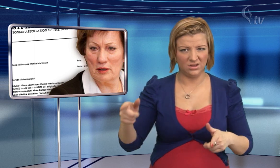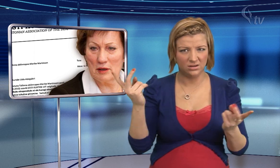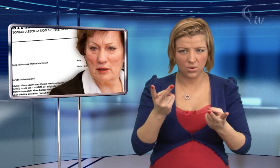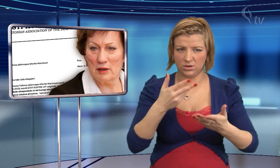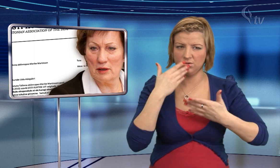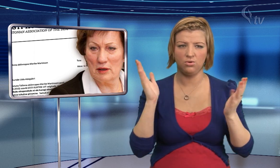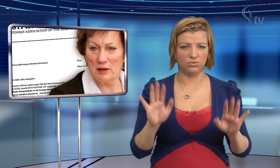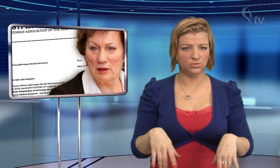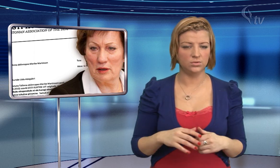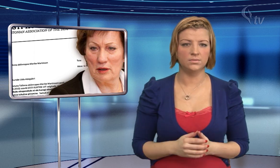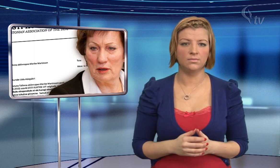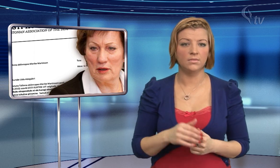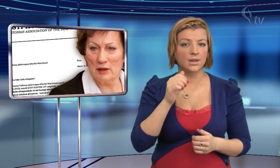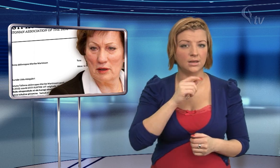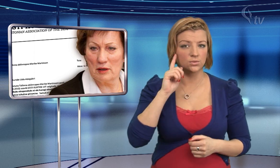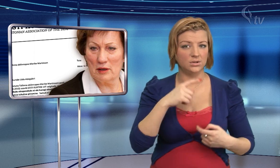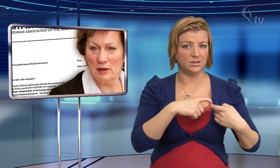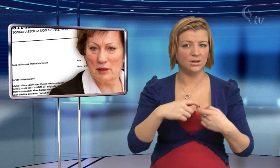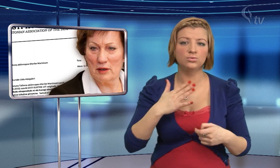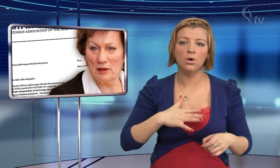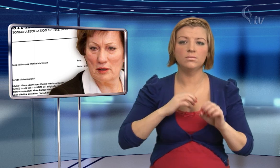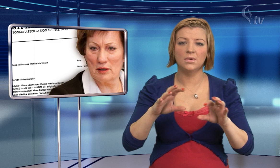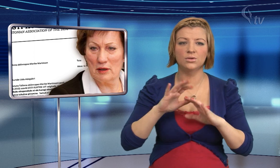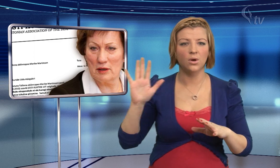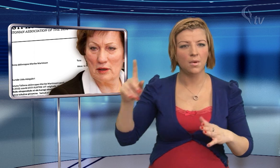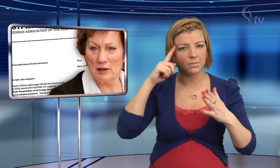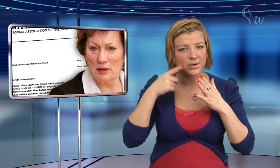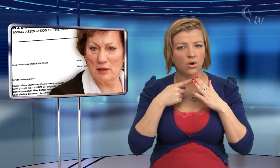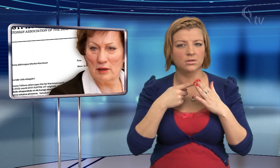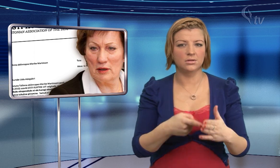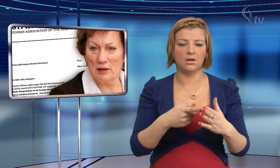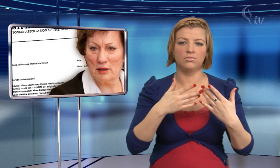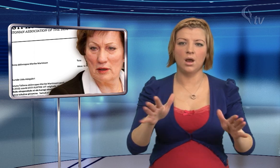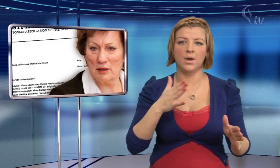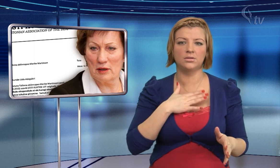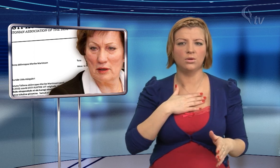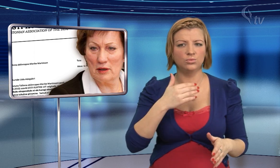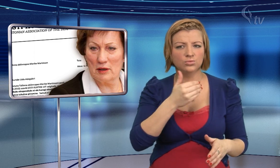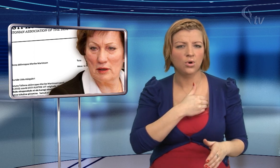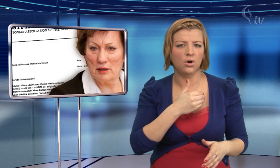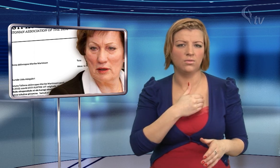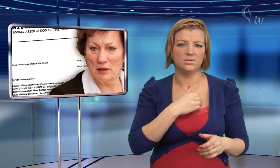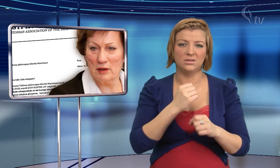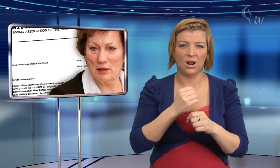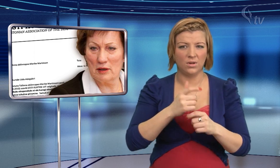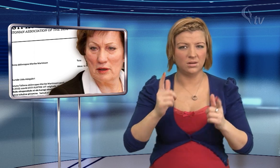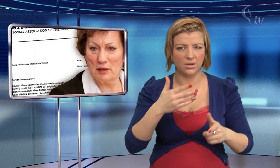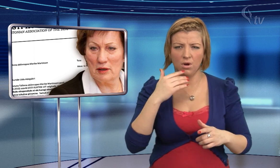nii ei olnud. Eesti Kurtide Liidul oli vaid soov selgitada, et tema prioriteediks, vabatahtlikuks sooviks ega ka